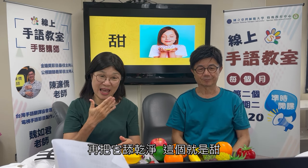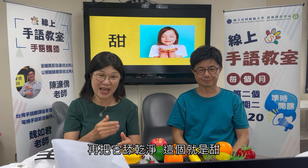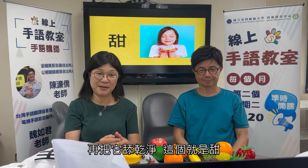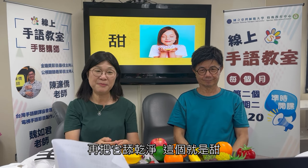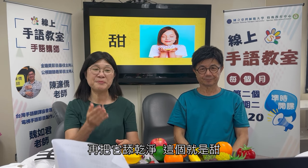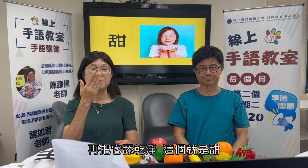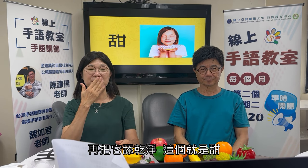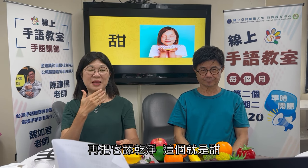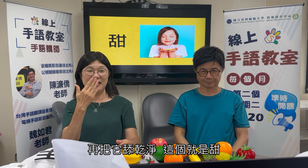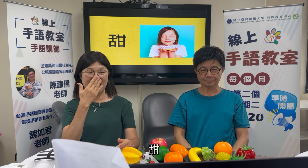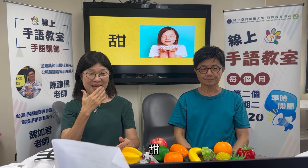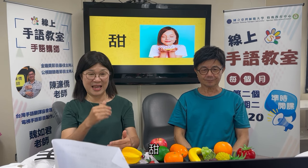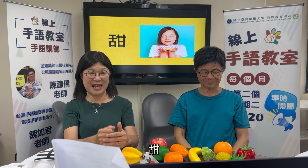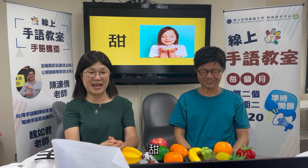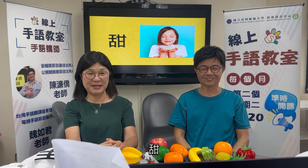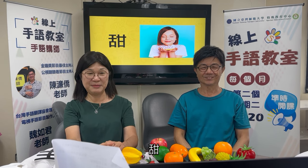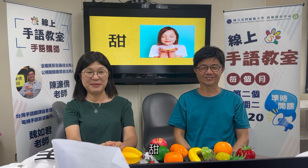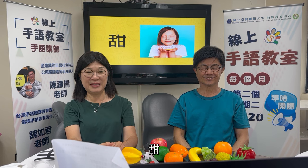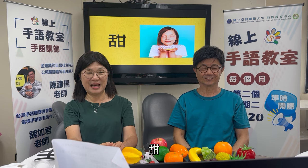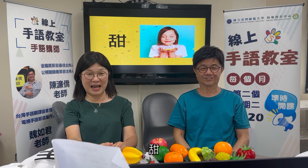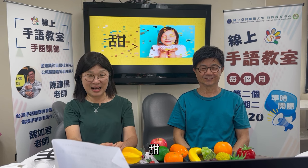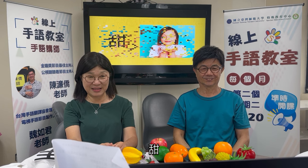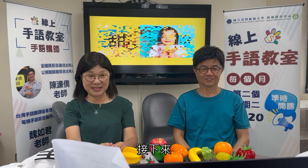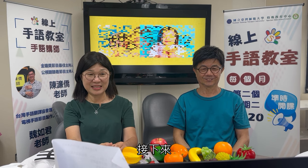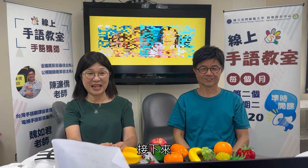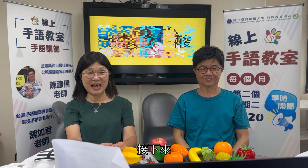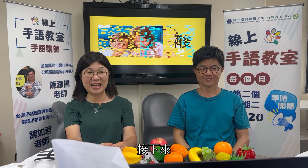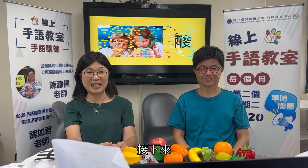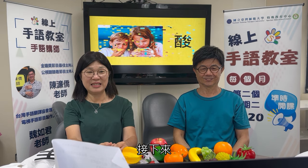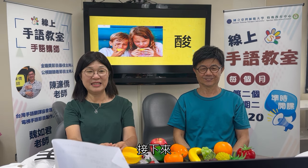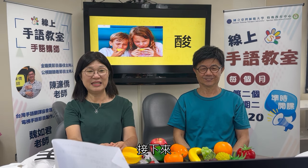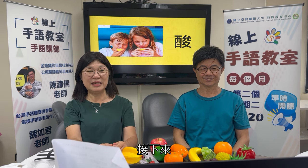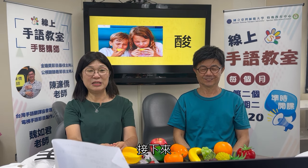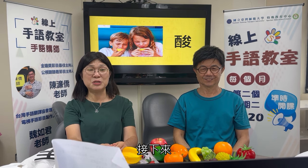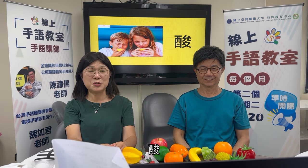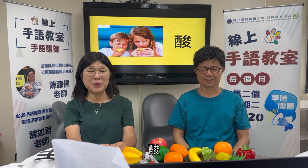甜，甜。好，接下来酸。